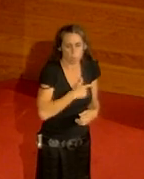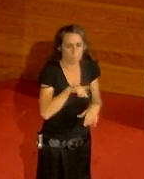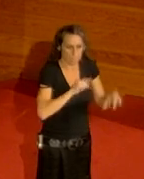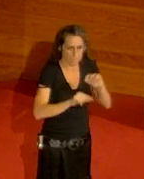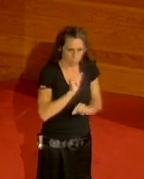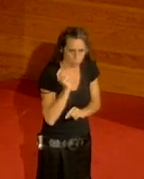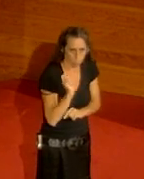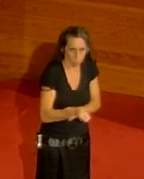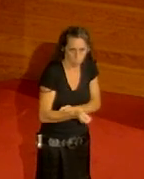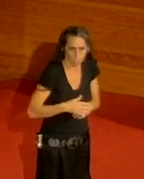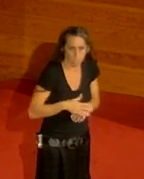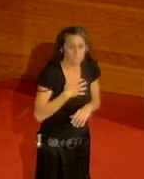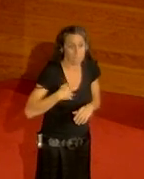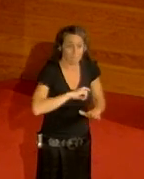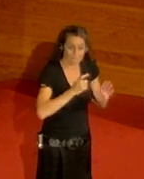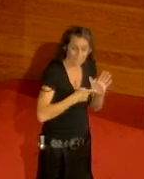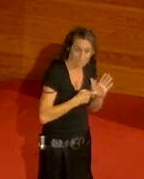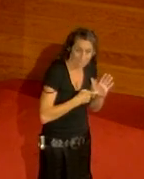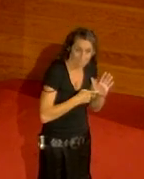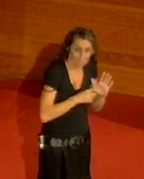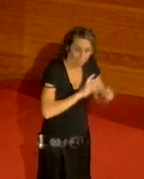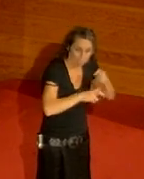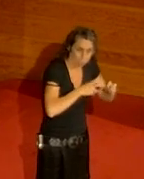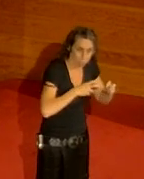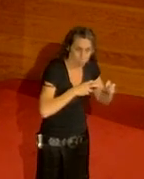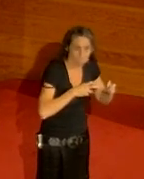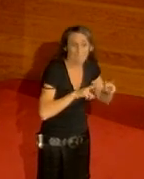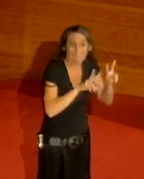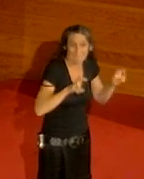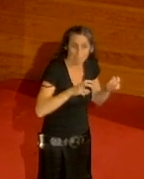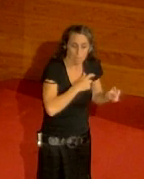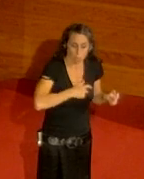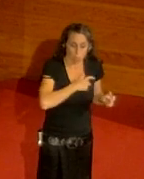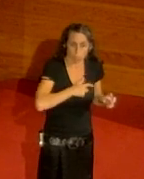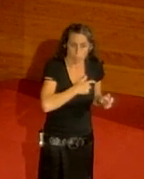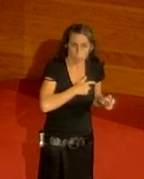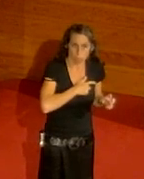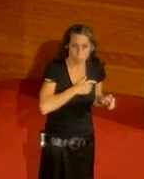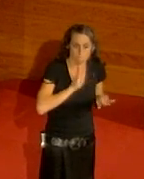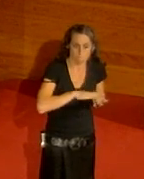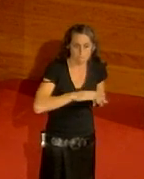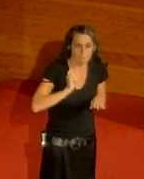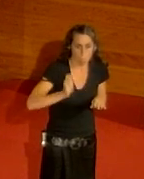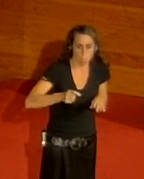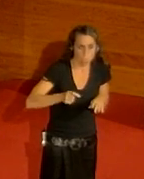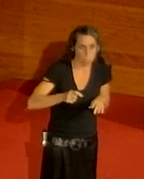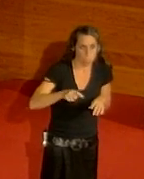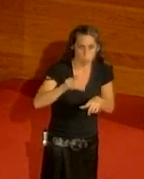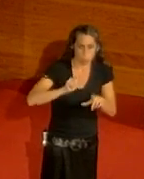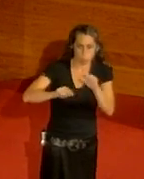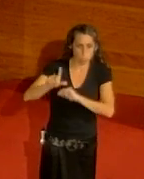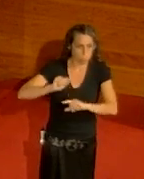la ley sobre la composición del comité de selección de jueces que es el que nombra los jueces entonces lo que quieren es que en ese comité